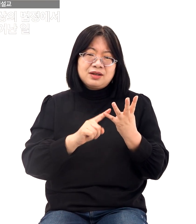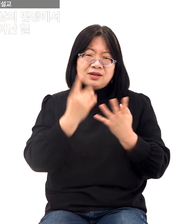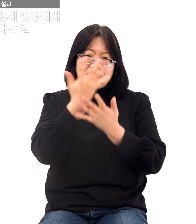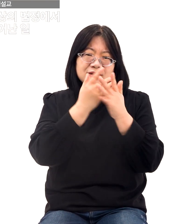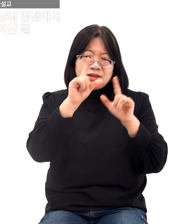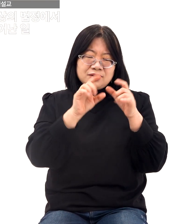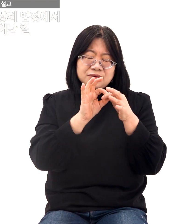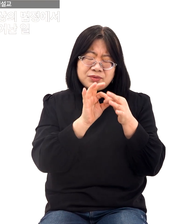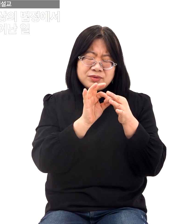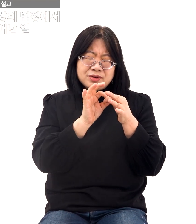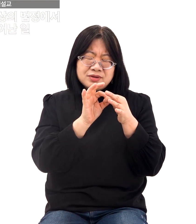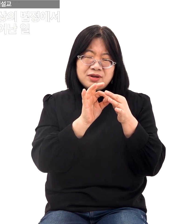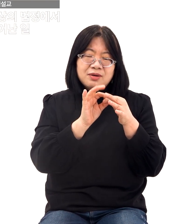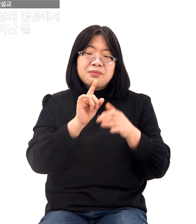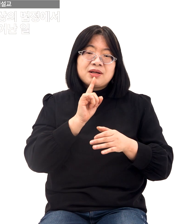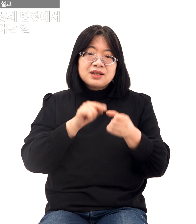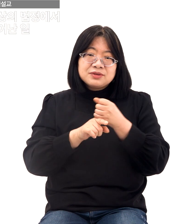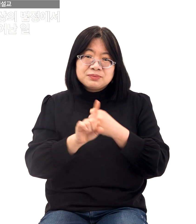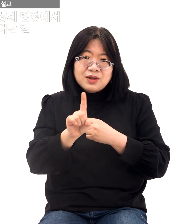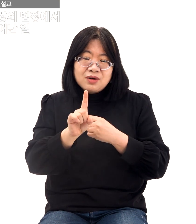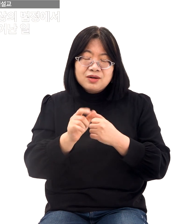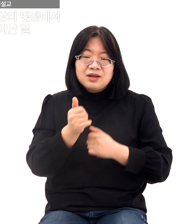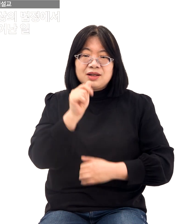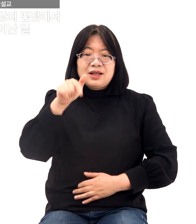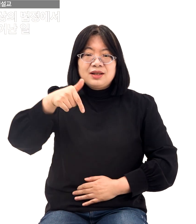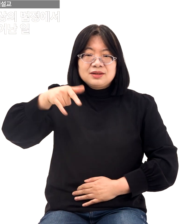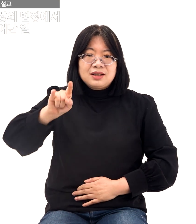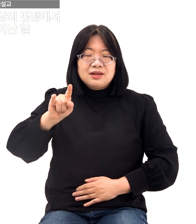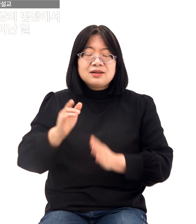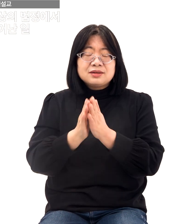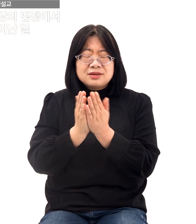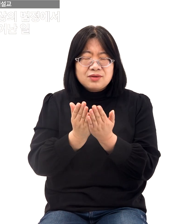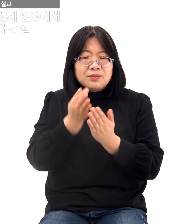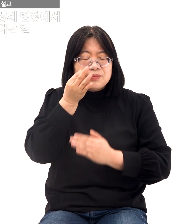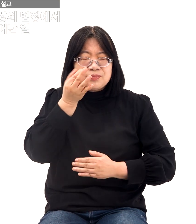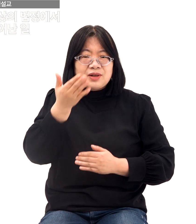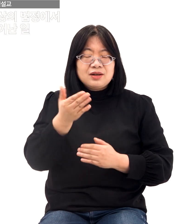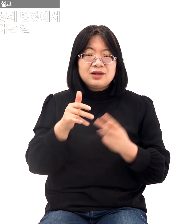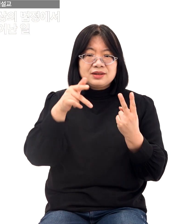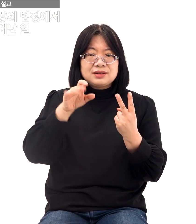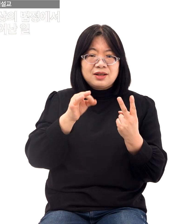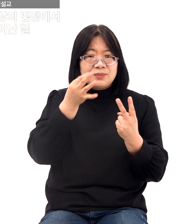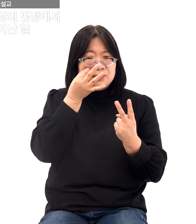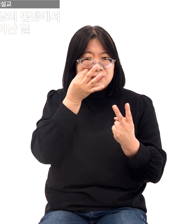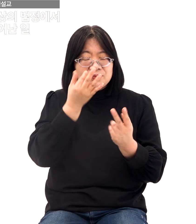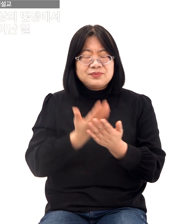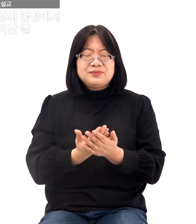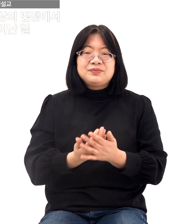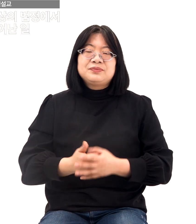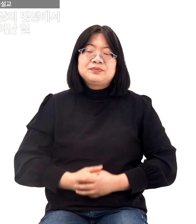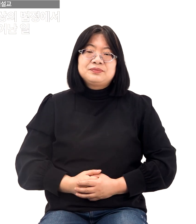알아야 돼요. 우리 학개서를 좀 띄워주실까요? 학개서 2장을 보시면